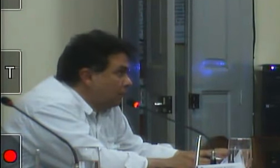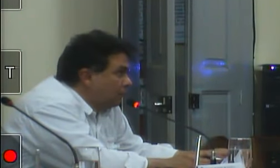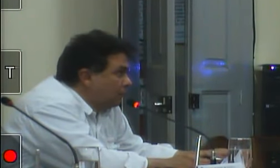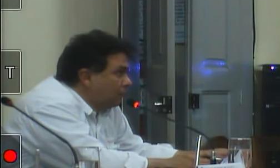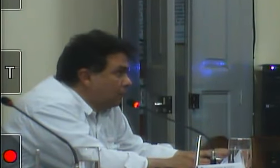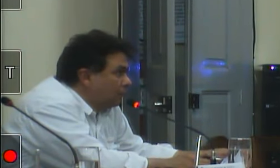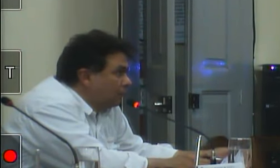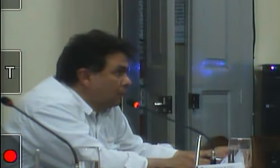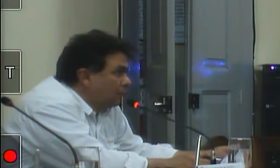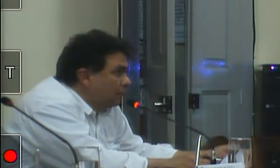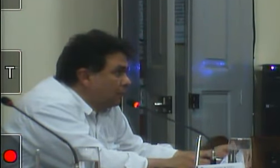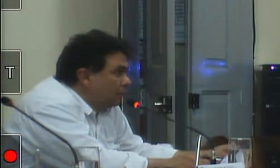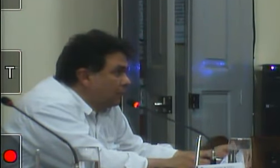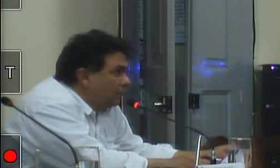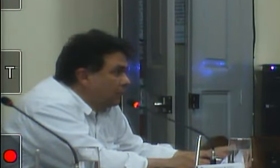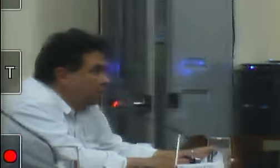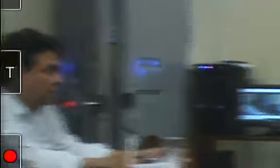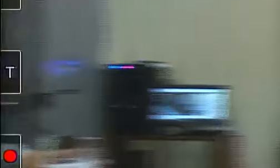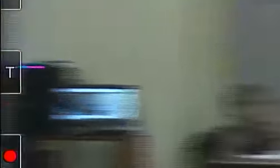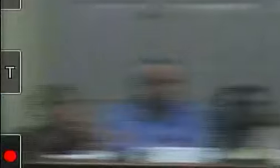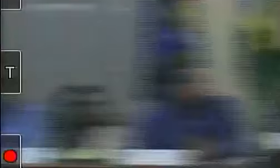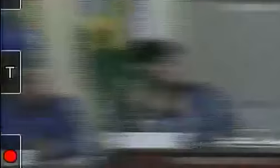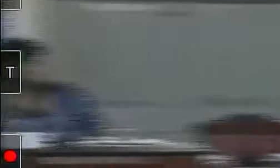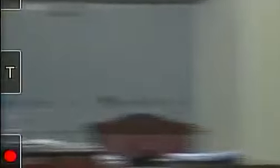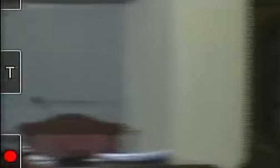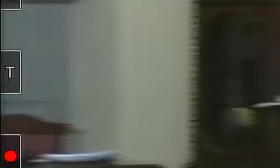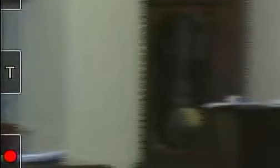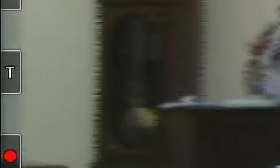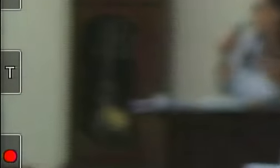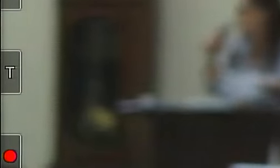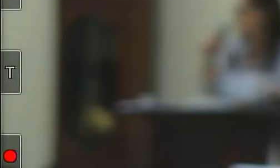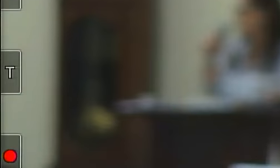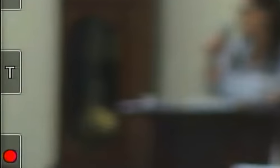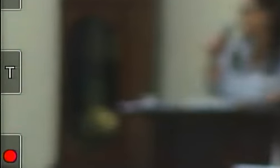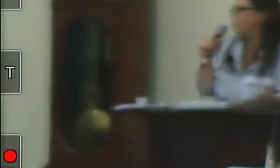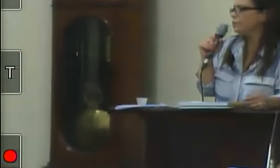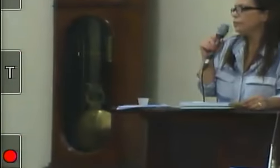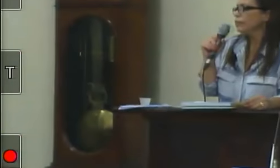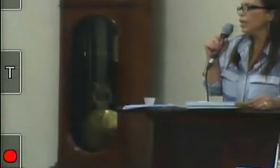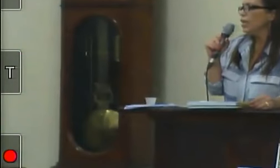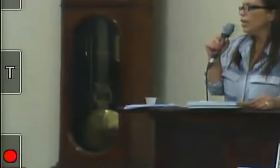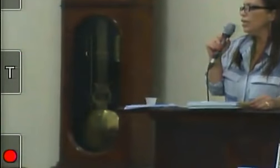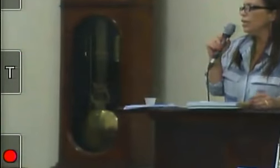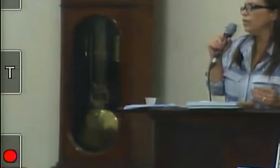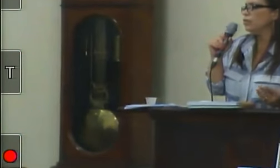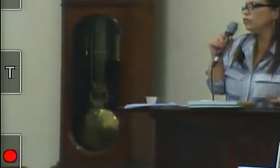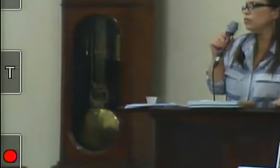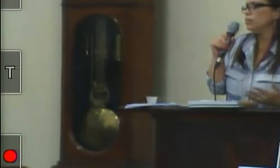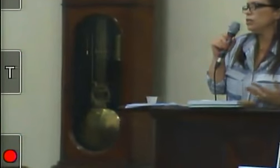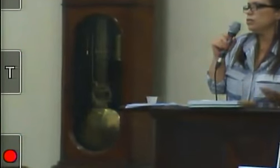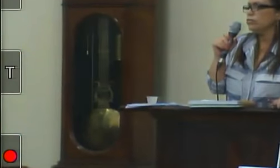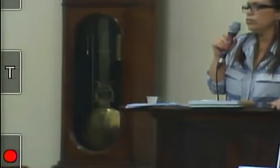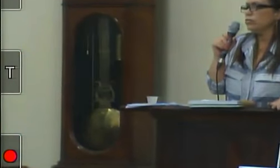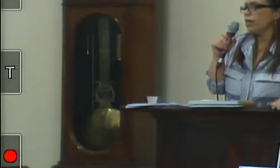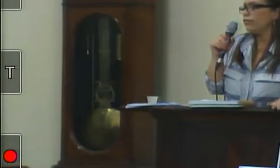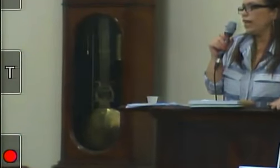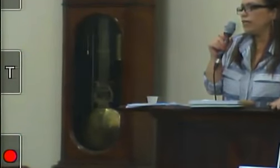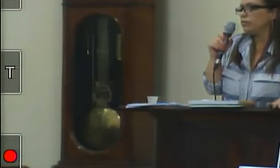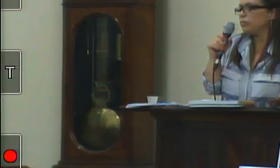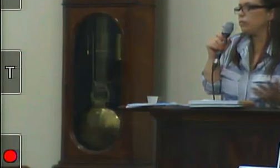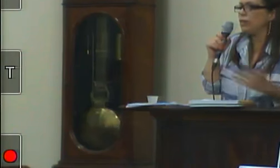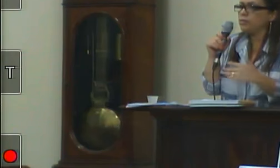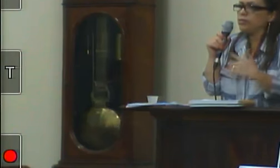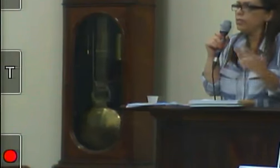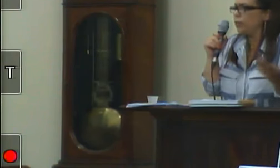surpresa. Em relação a principal, Xarelto é um anticoagulante. E isso nos